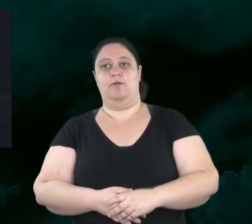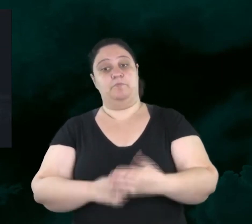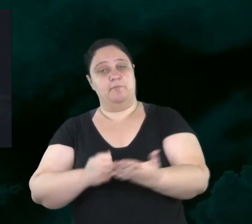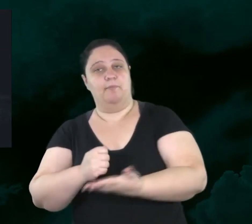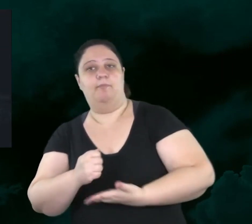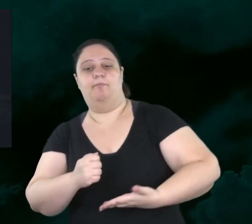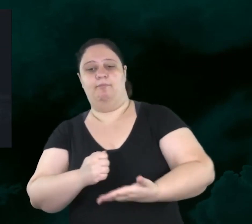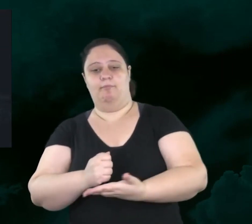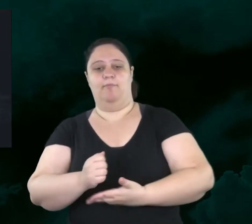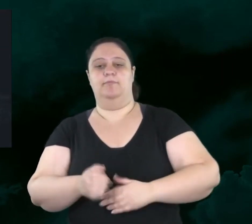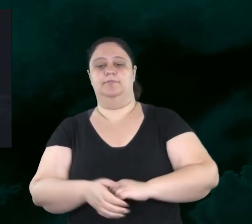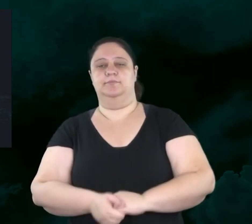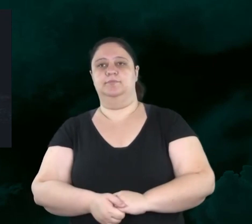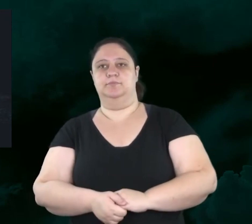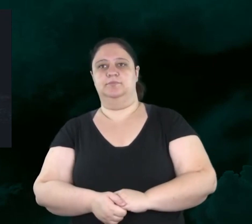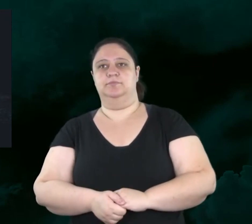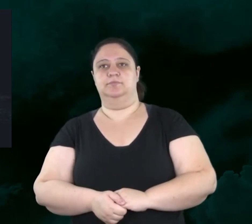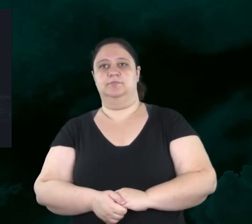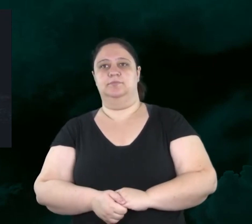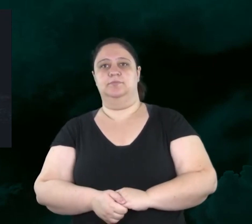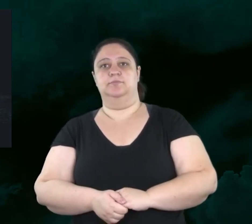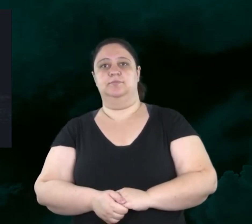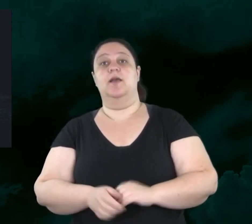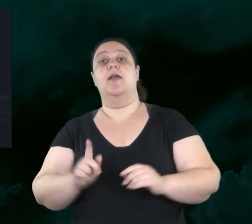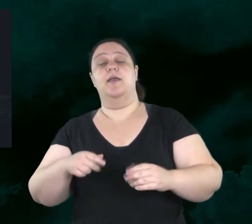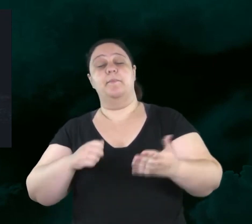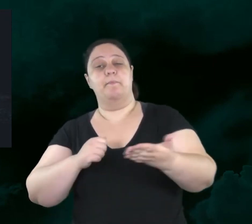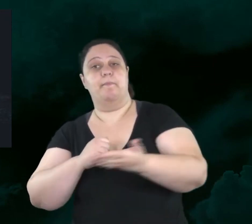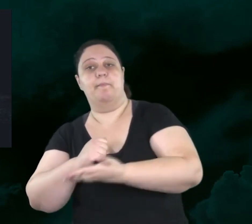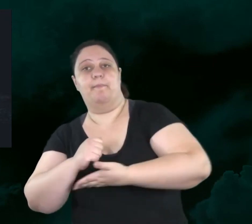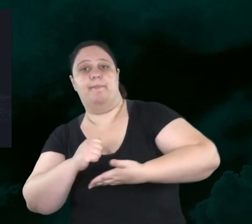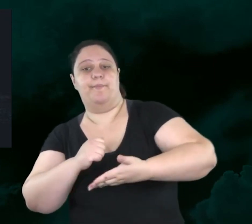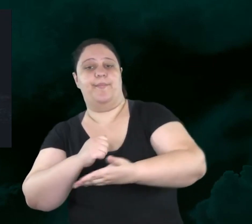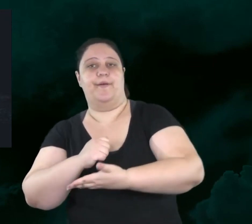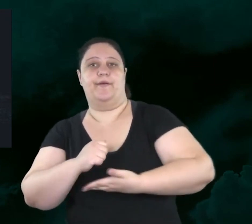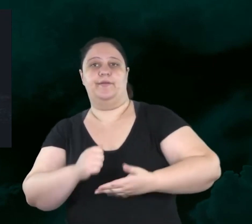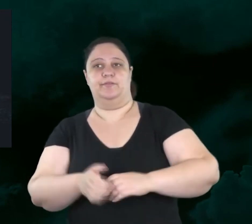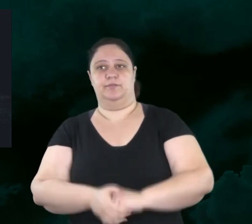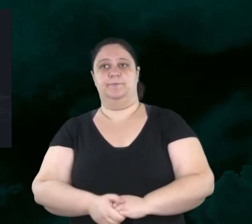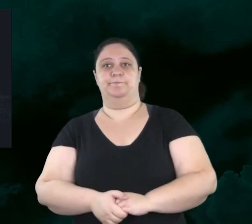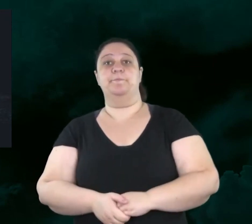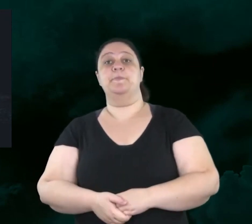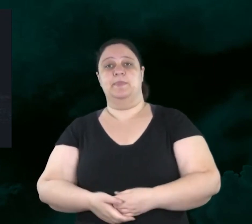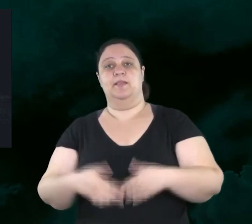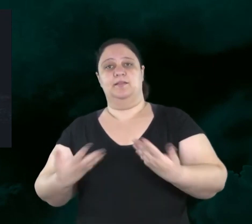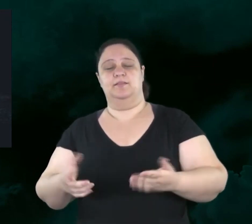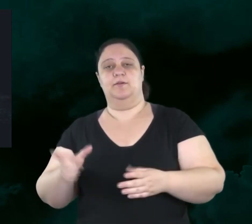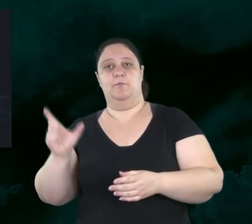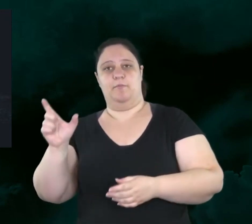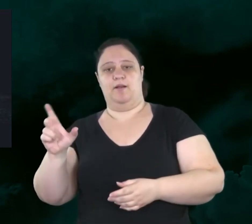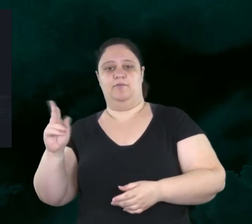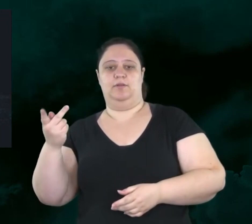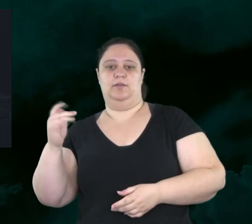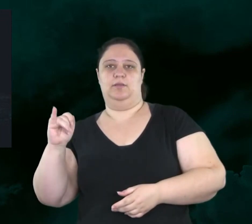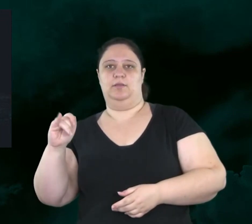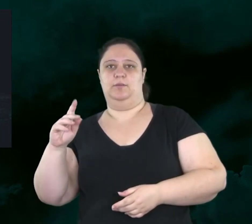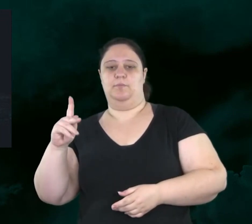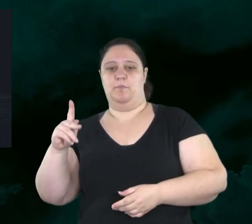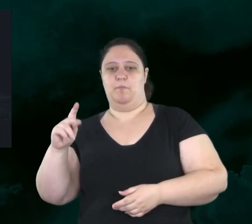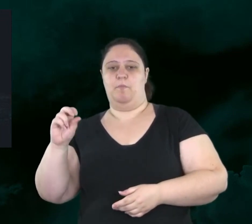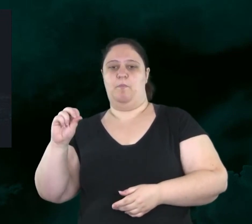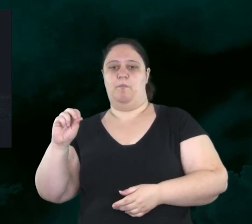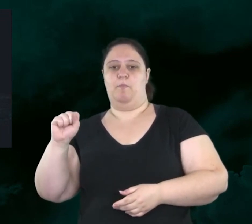fundamental. É a base de tudo. Essa hipóstase é a própria substância